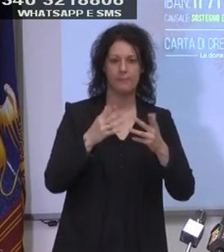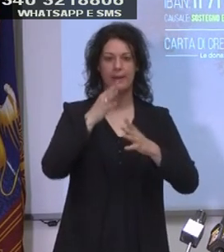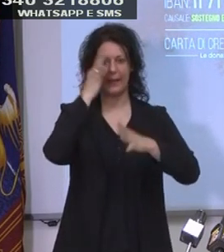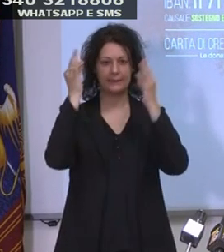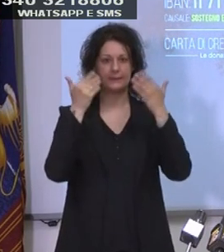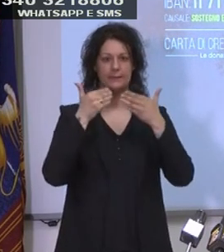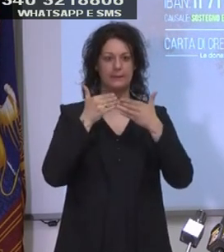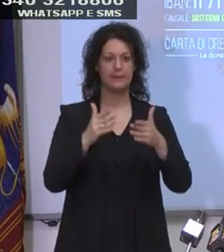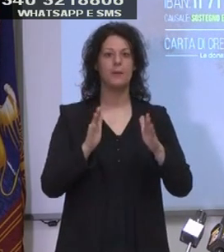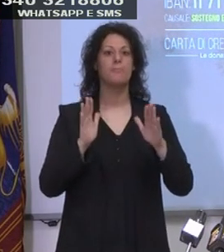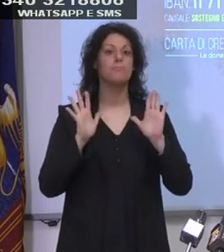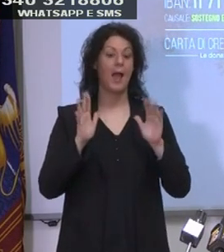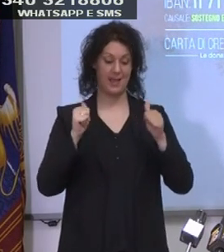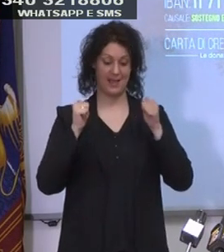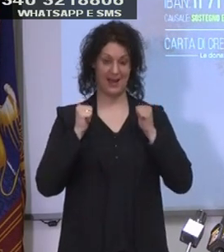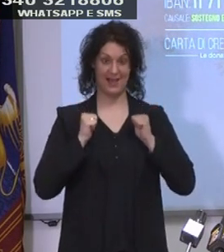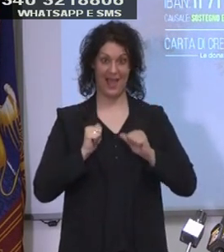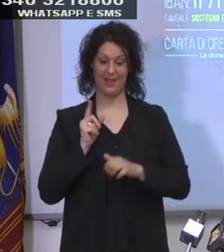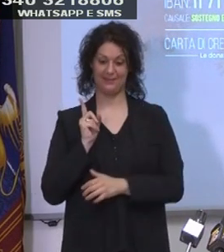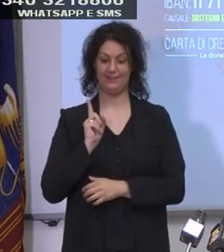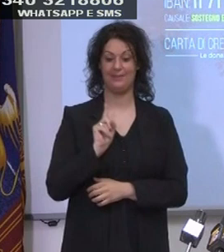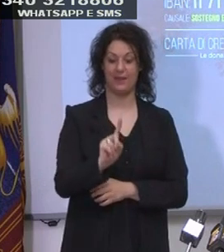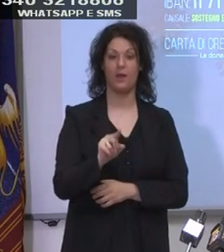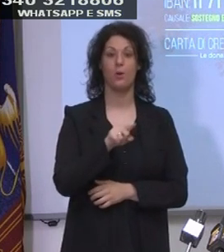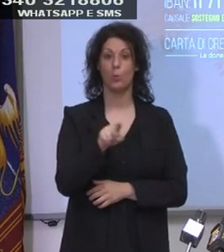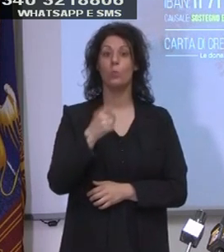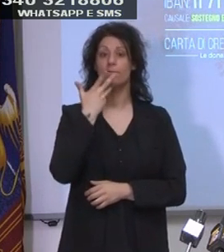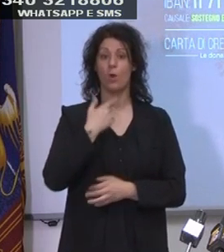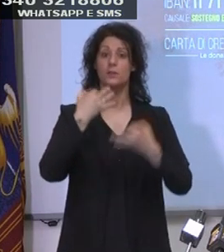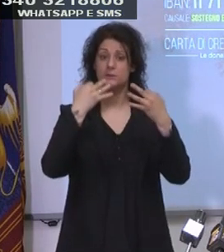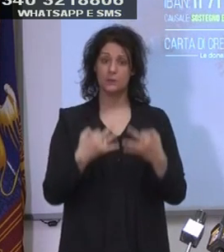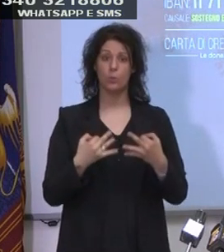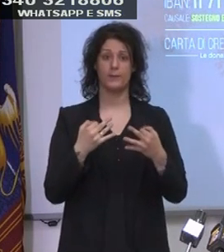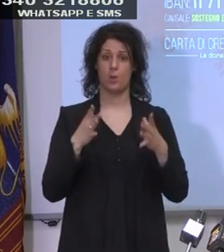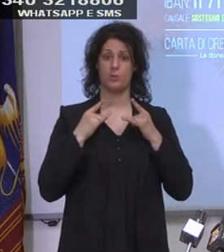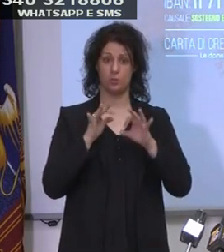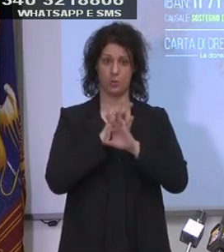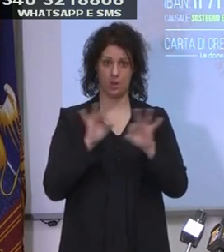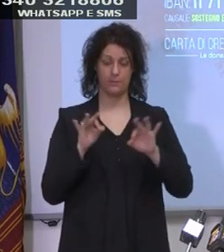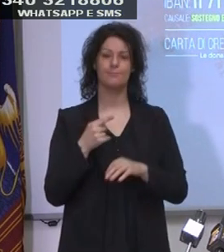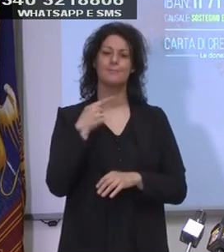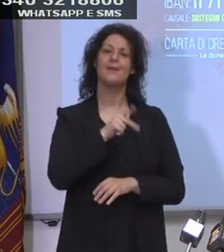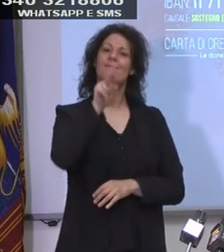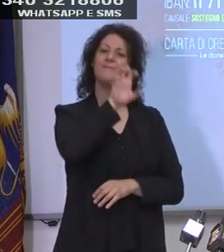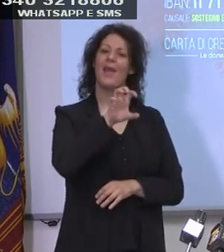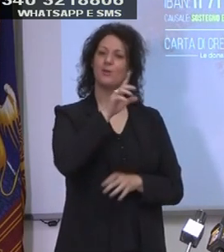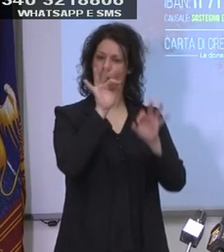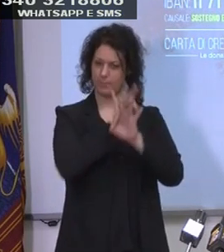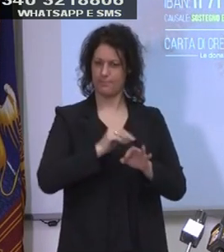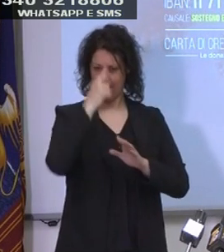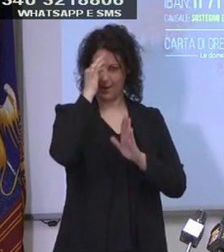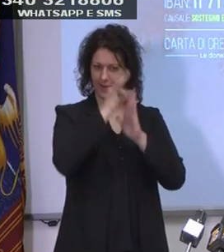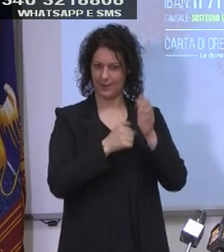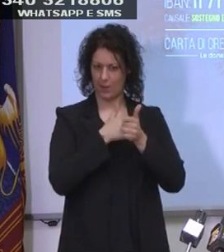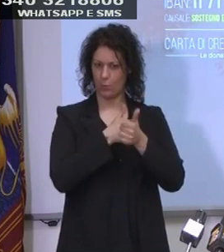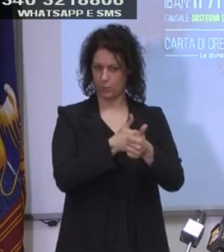chi ci va, il cliente, vuole essere sicuro di non ammalarsi e di non contagiarsi. Le linee guida che voi come Regione Veneto state predisponendo, di concerto